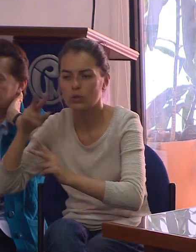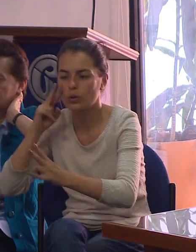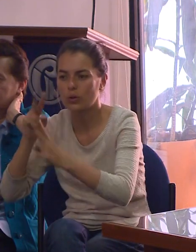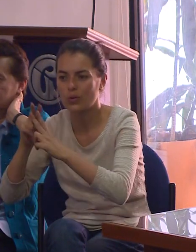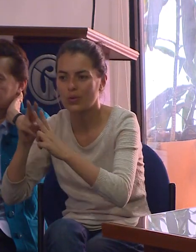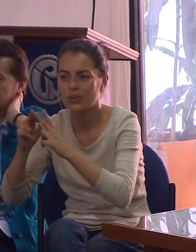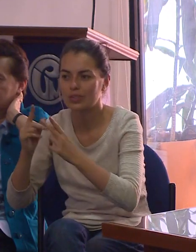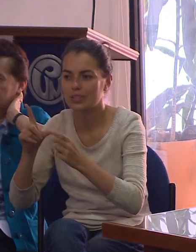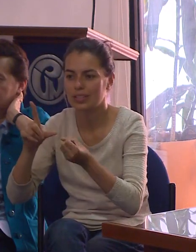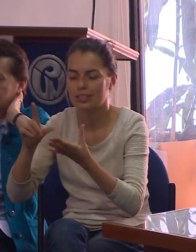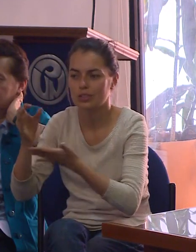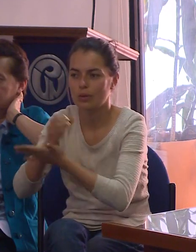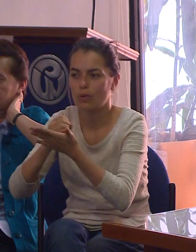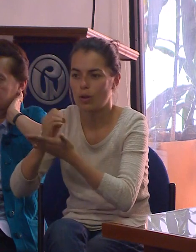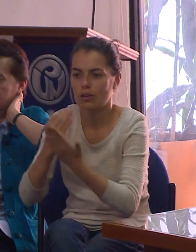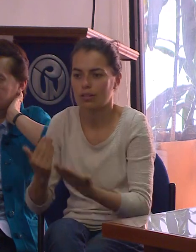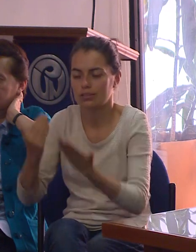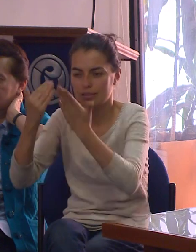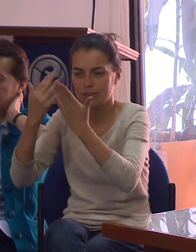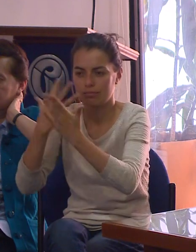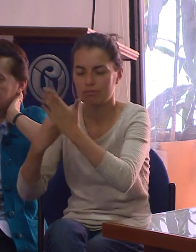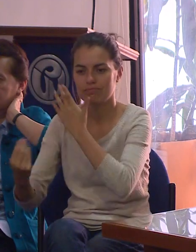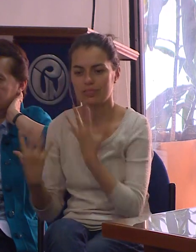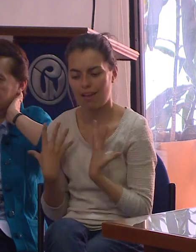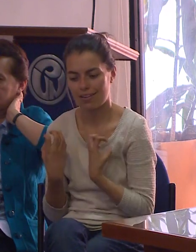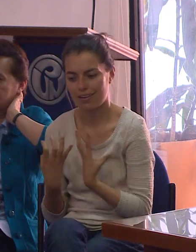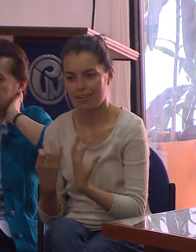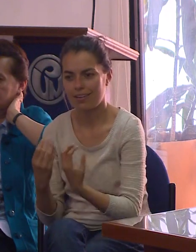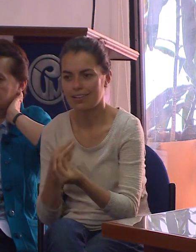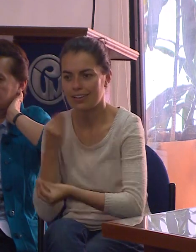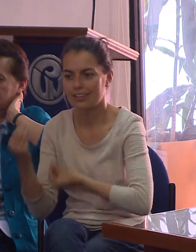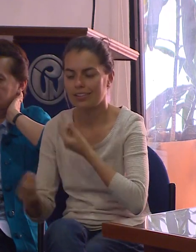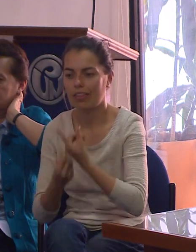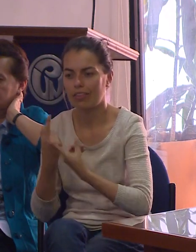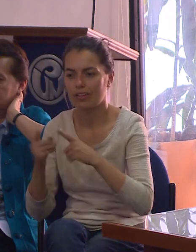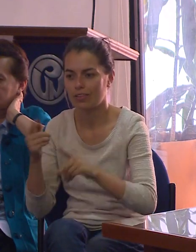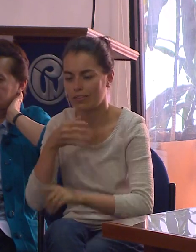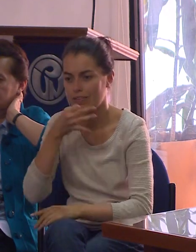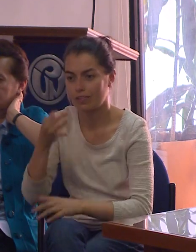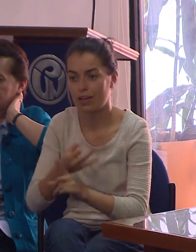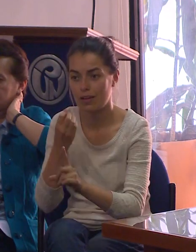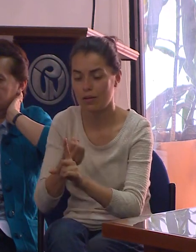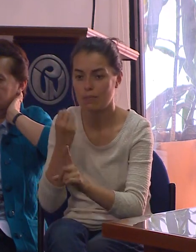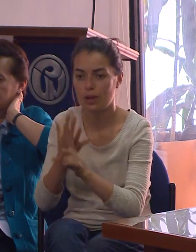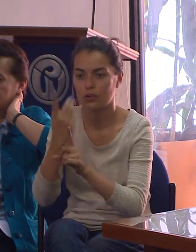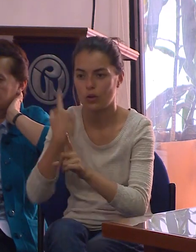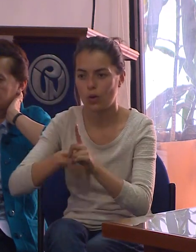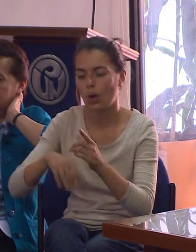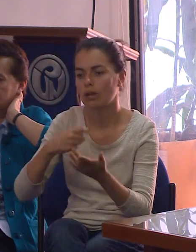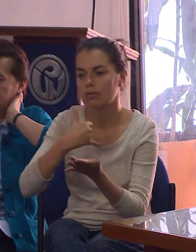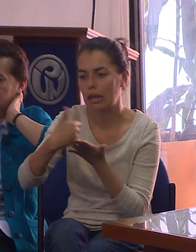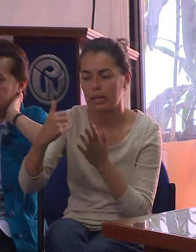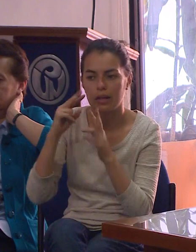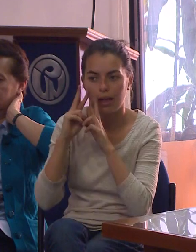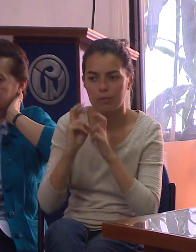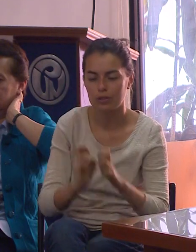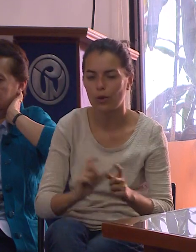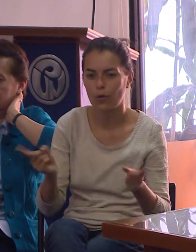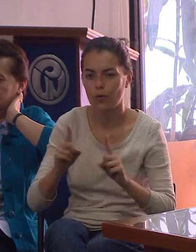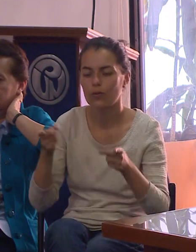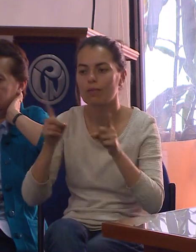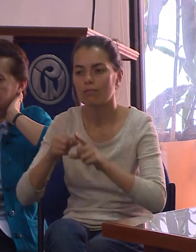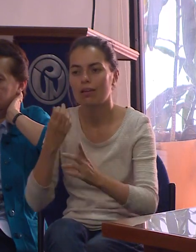con una expectativa diferente y realmente el impacto que ha tenido no solamente la línea sino la universidad como